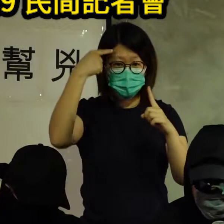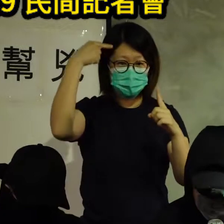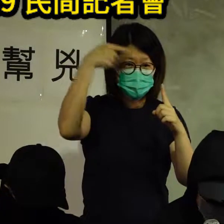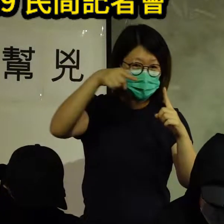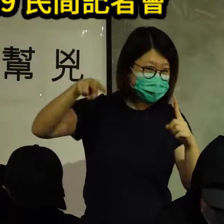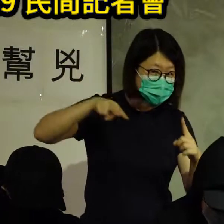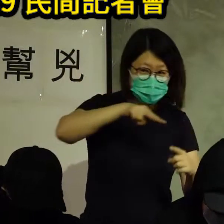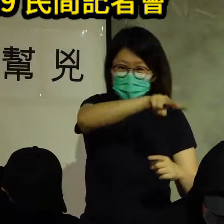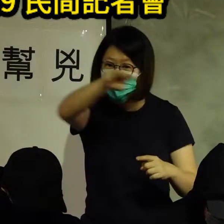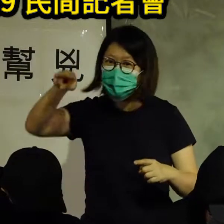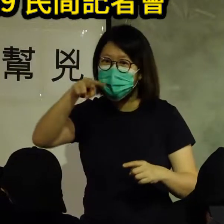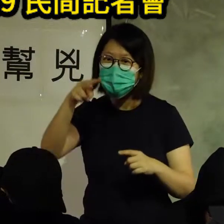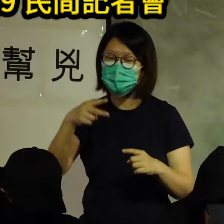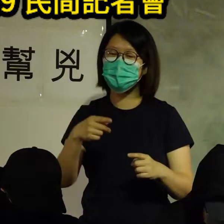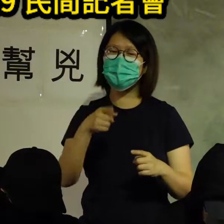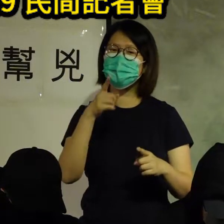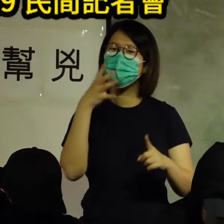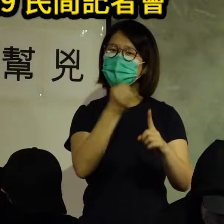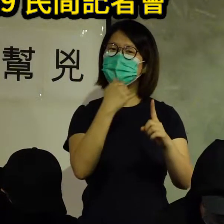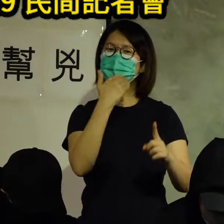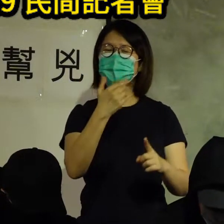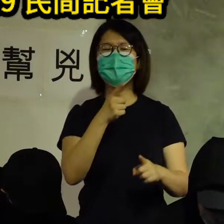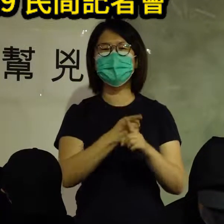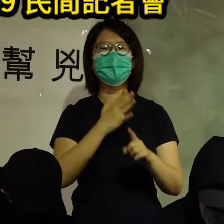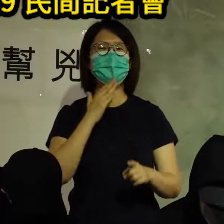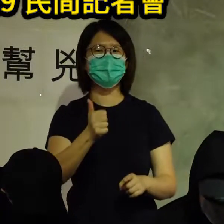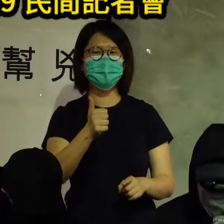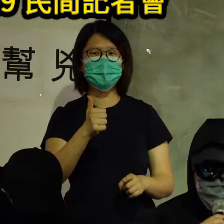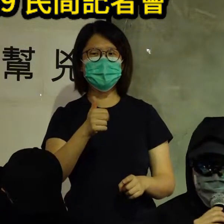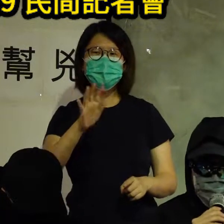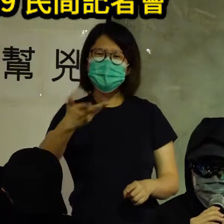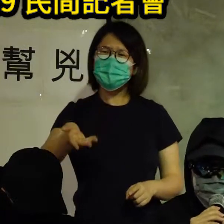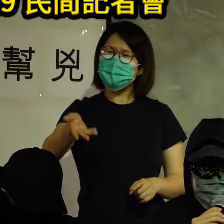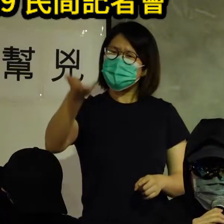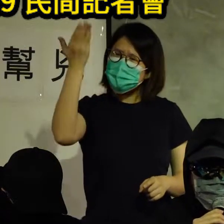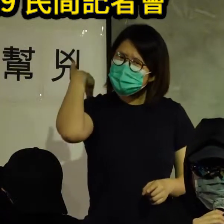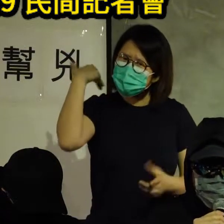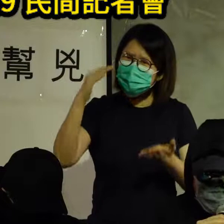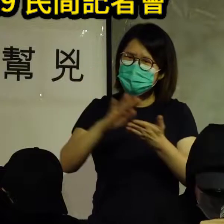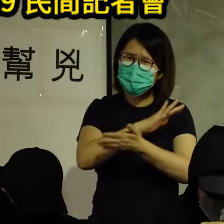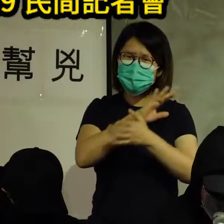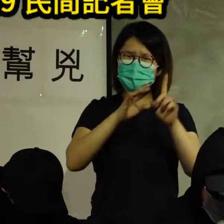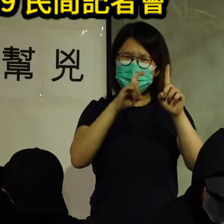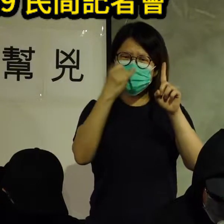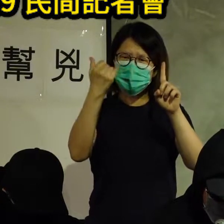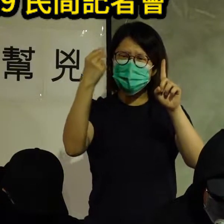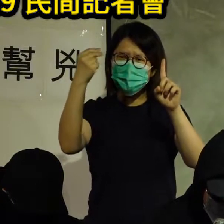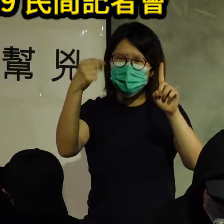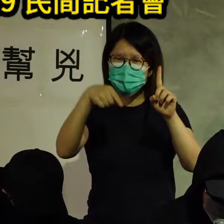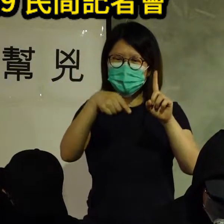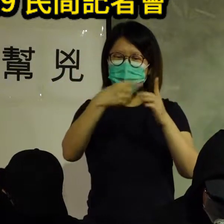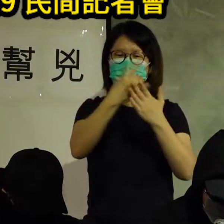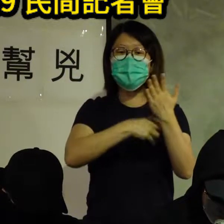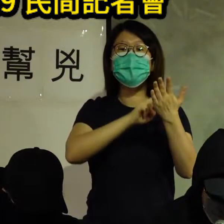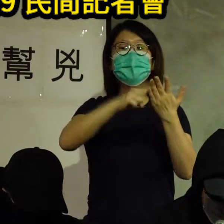風波而修訂的舊法成為政權打壓異見者最方便的工具